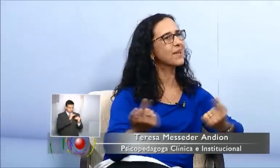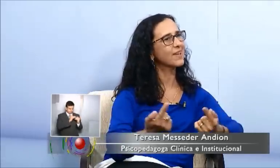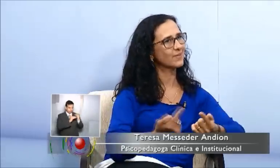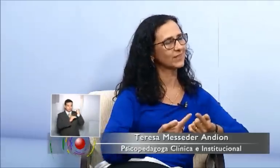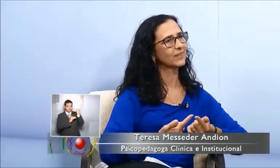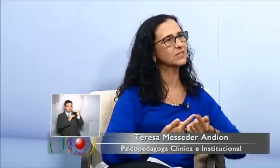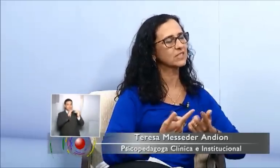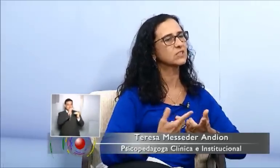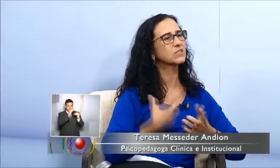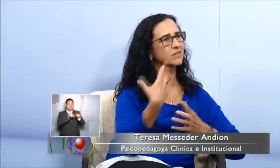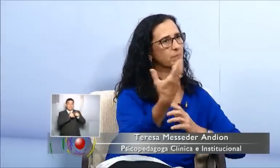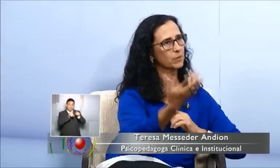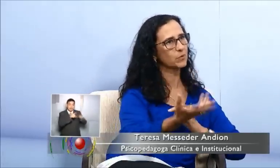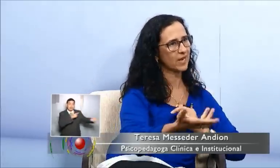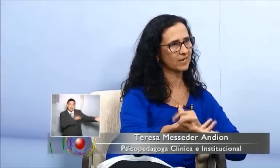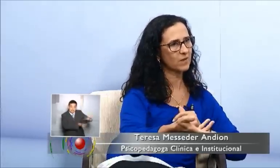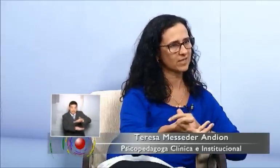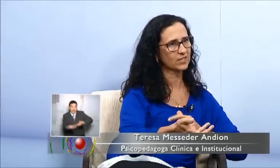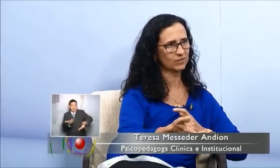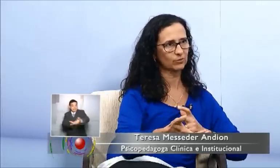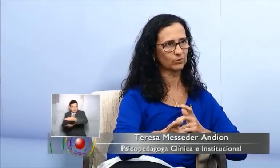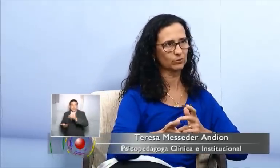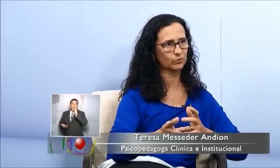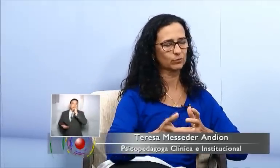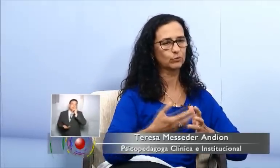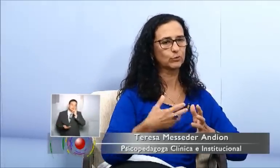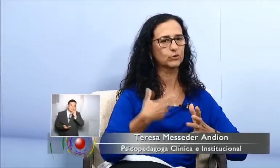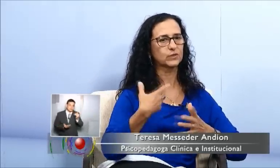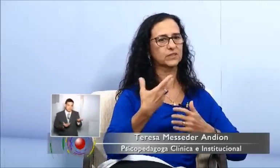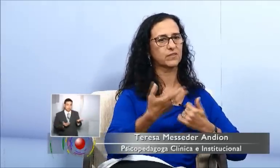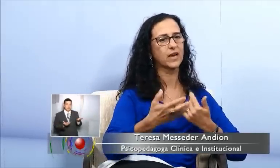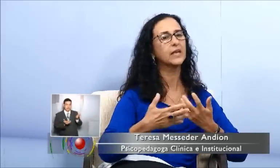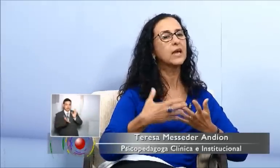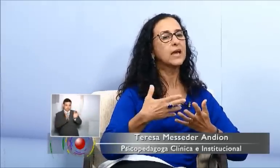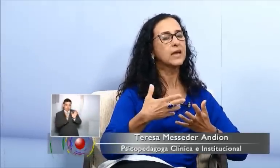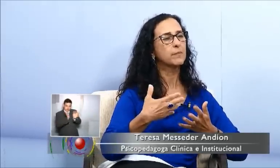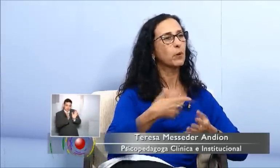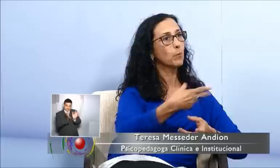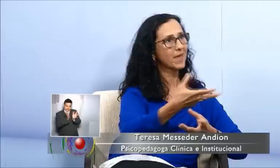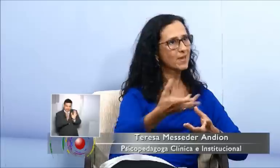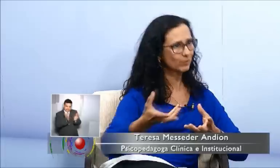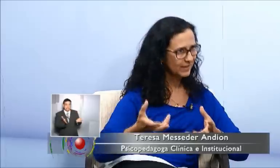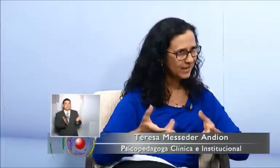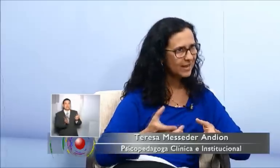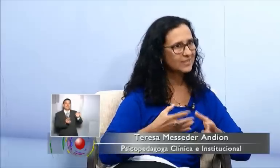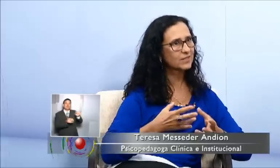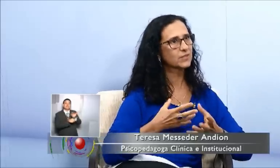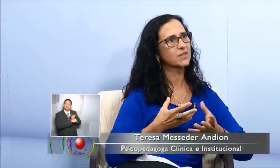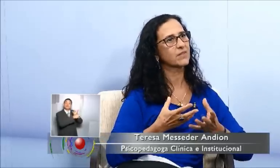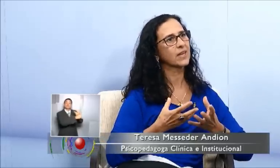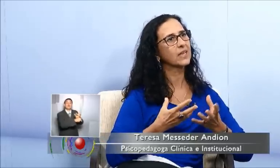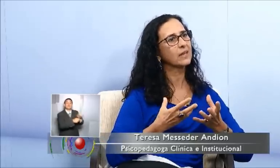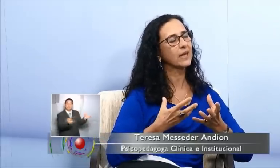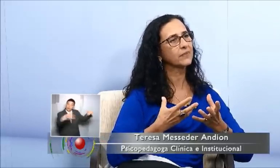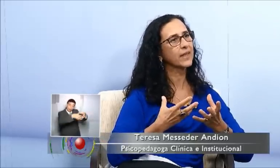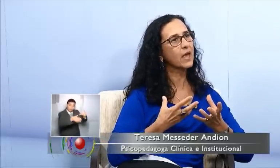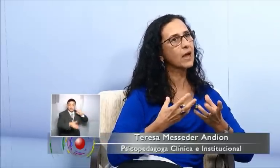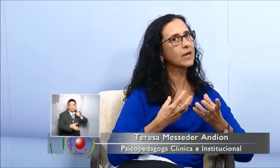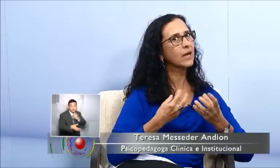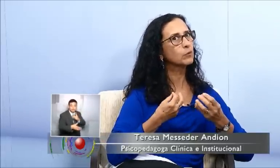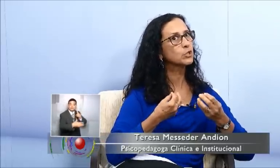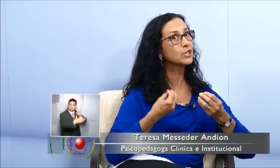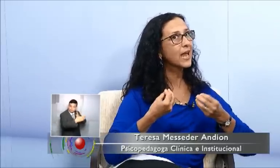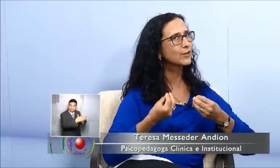esse meio. Então, assim, se você vai procurar a linguagem dos surdos, você vai para o meio deles e você vai